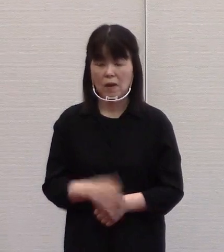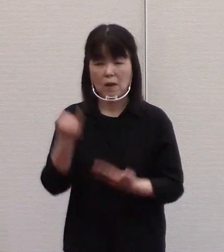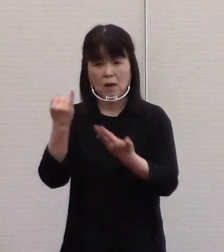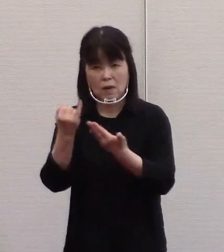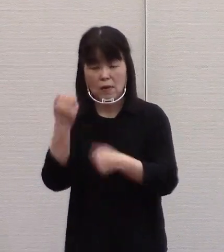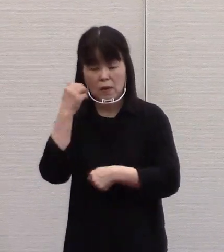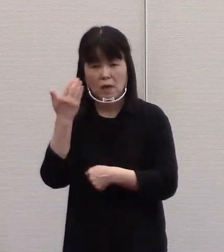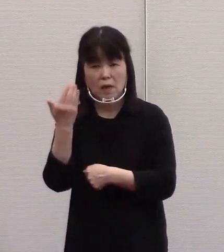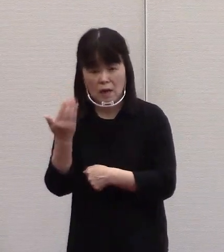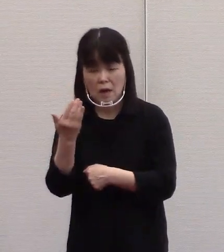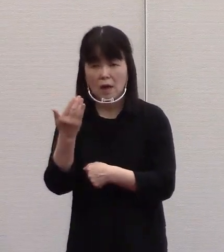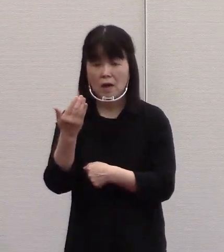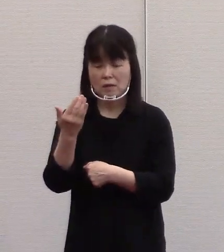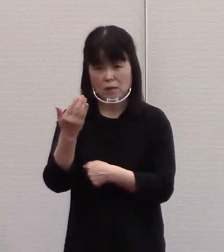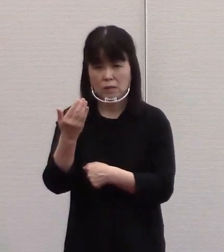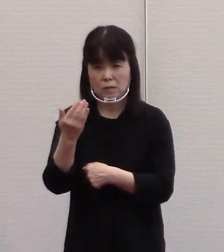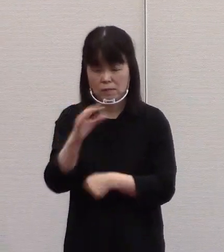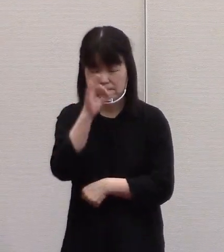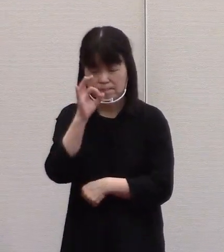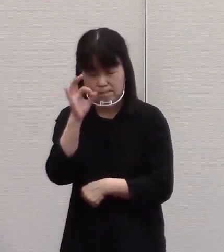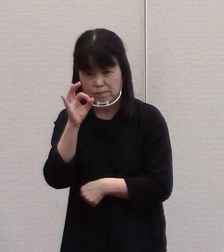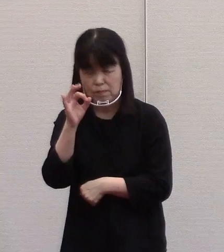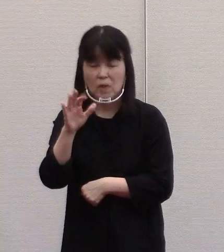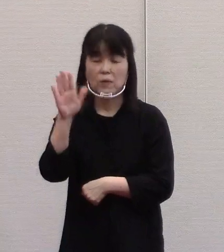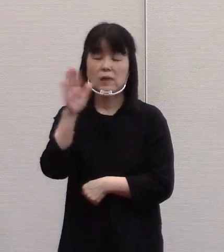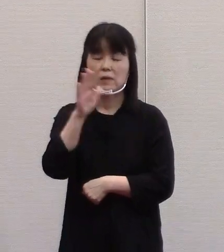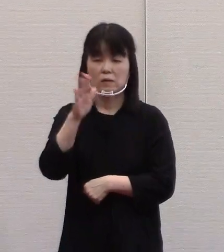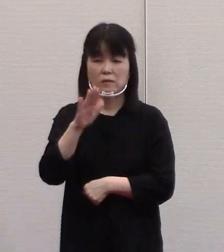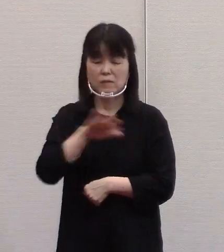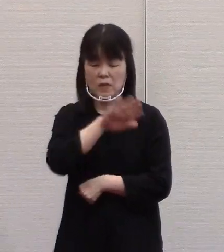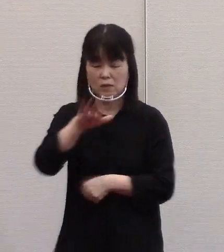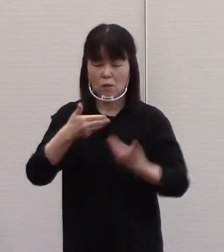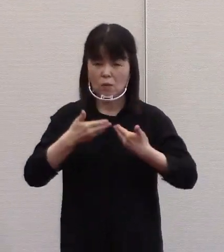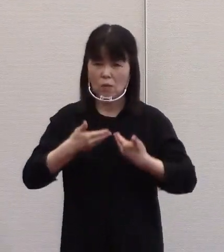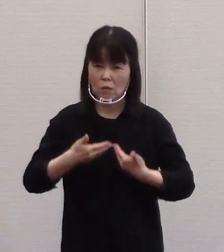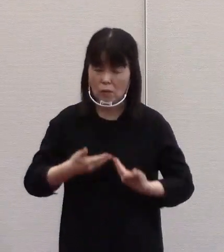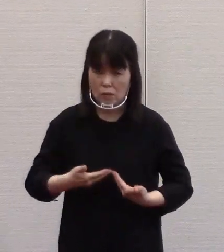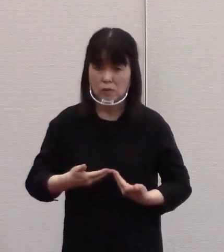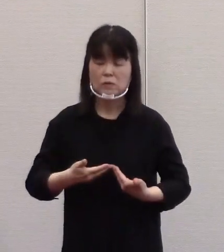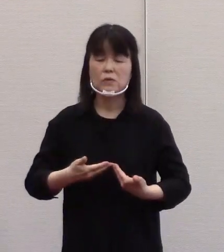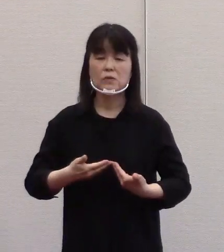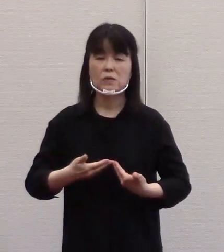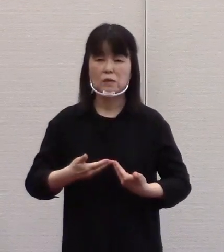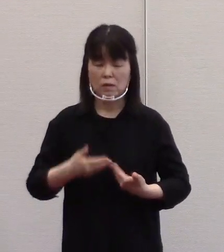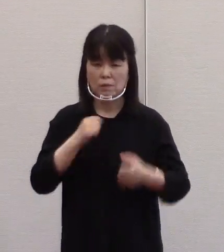ではなくてですね、その、まあ、冷静に対応していただきたい、